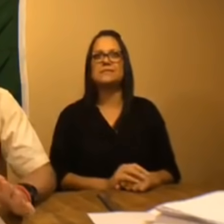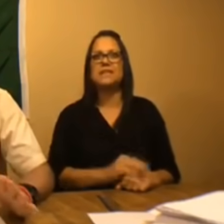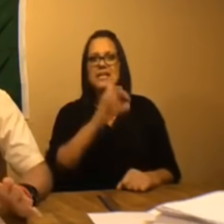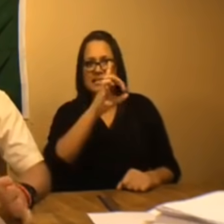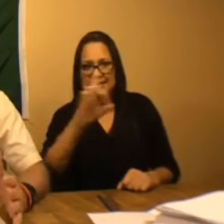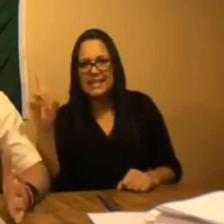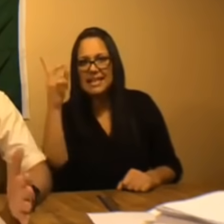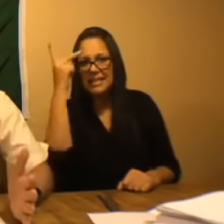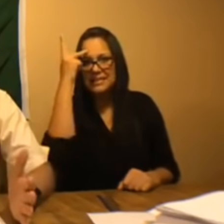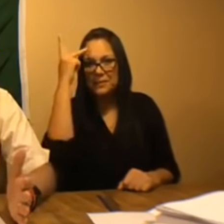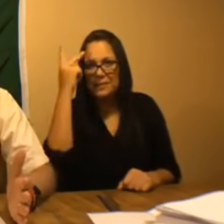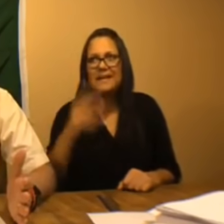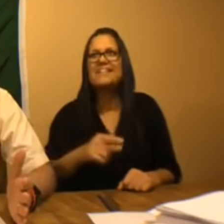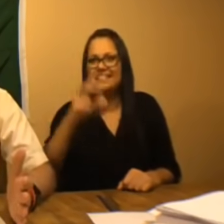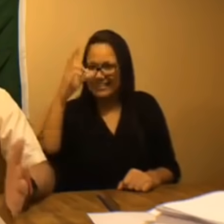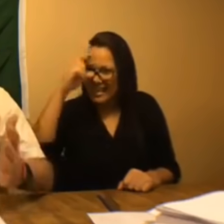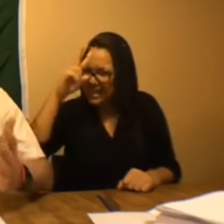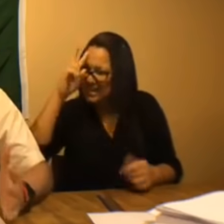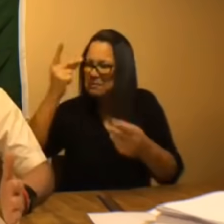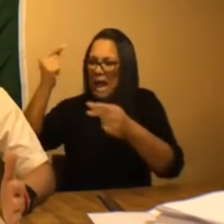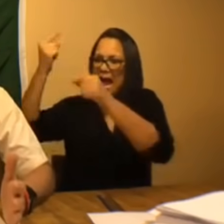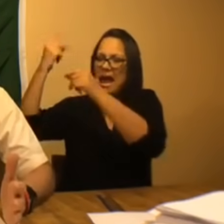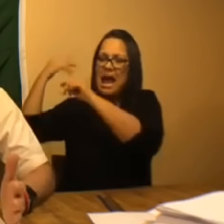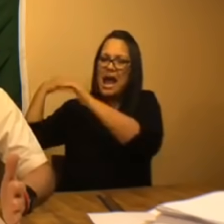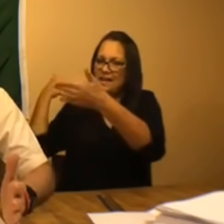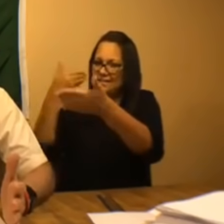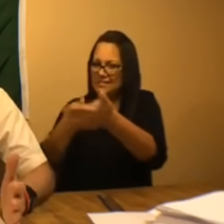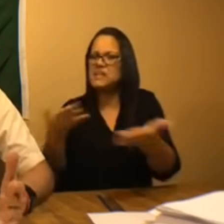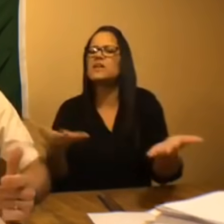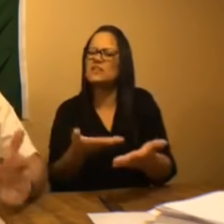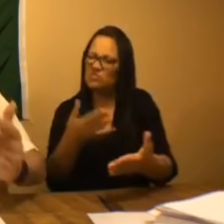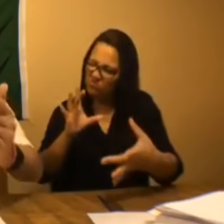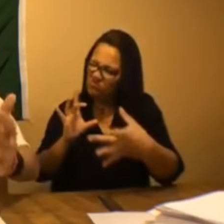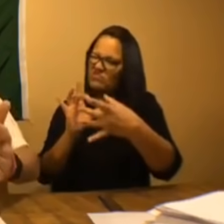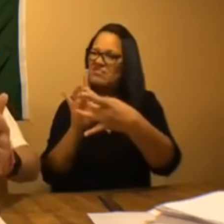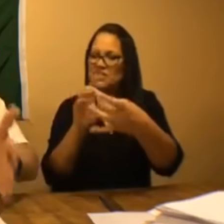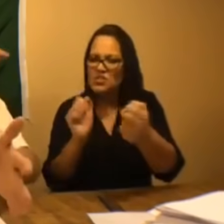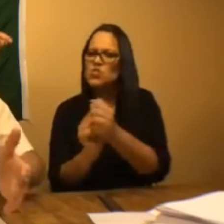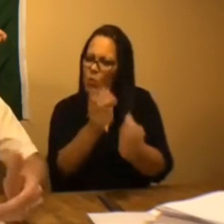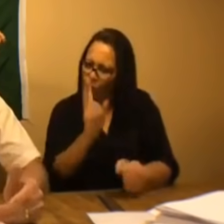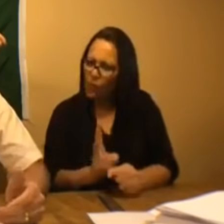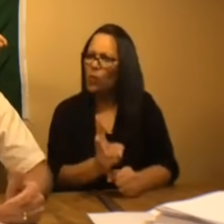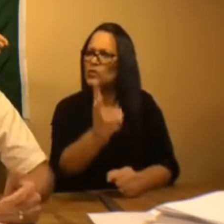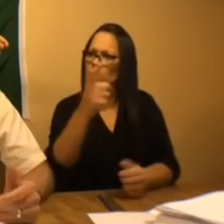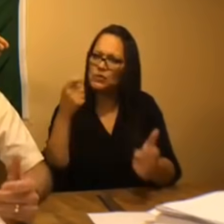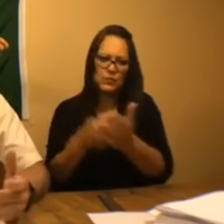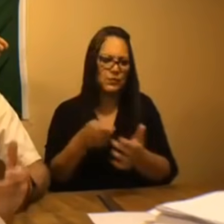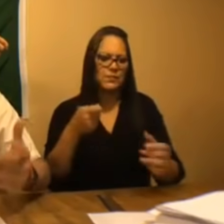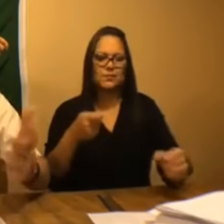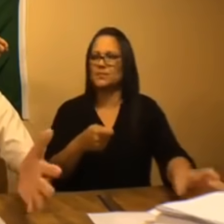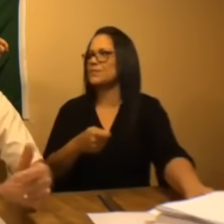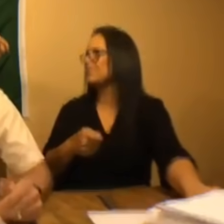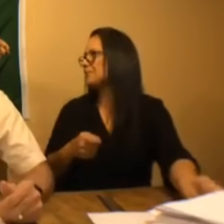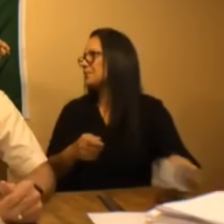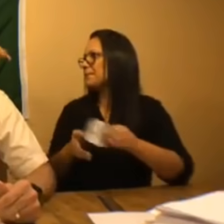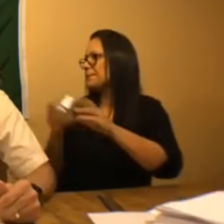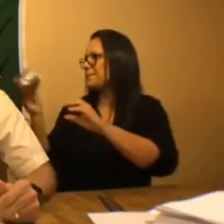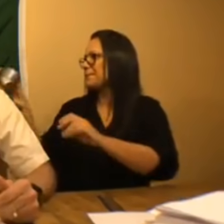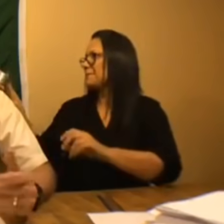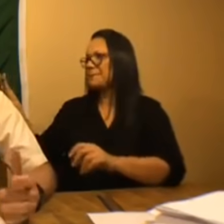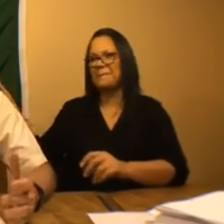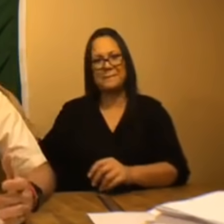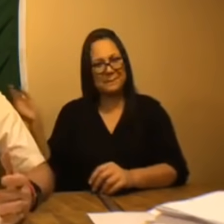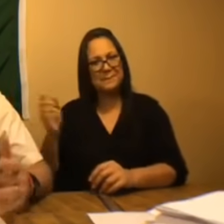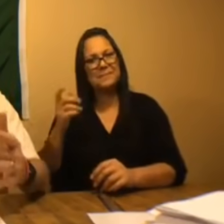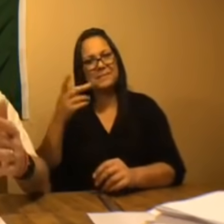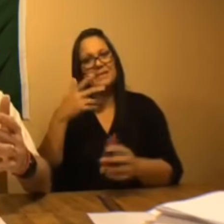esses grupos todos lá atrás. Vamos manter mobilizados, o apelo que eu faço junto a vocês. Vamos combater esses fake news, que tem gente que acredita nisso.